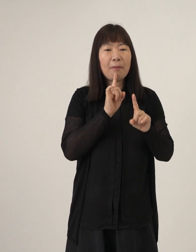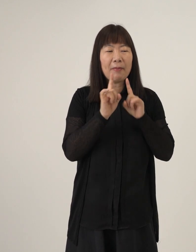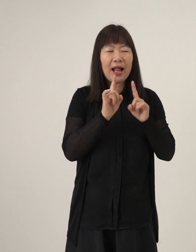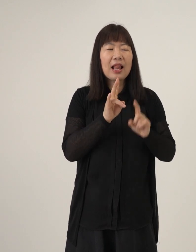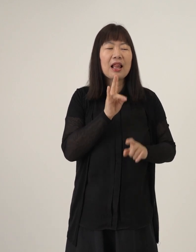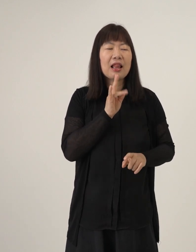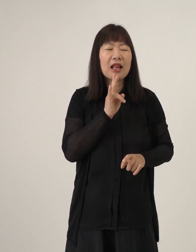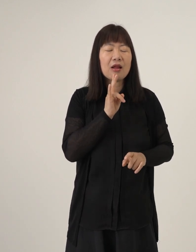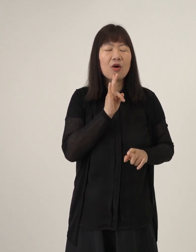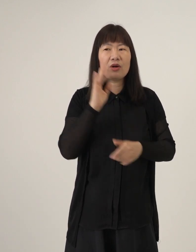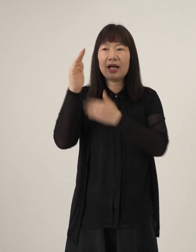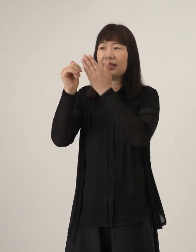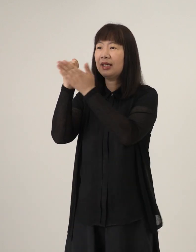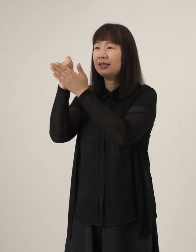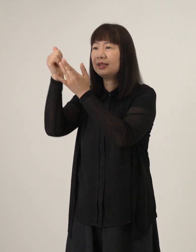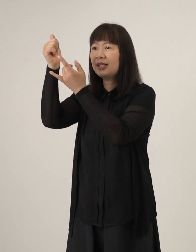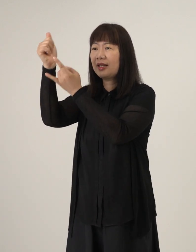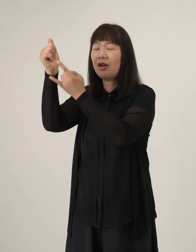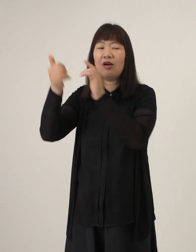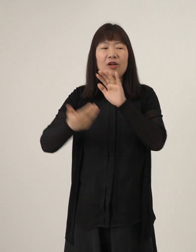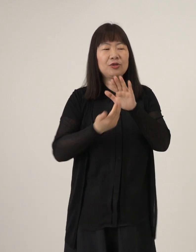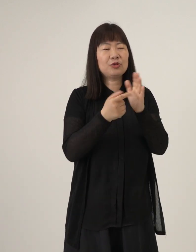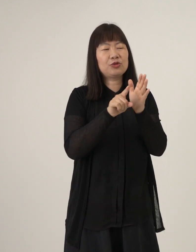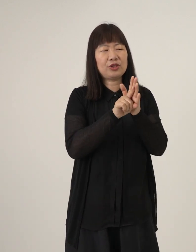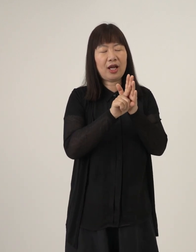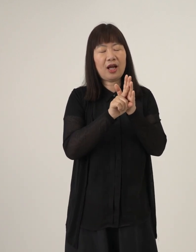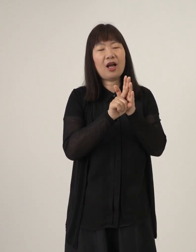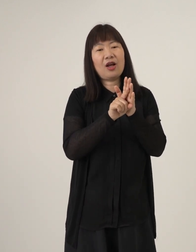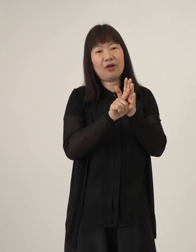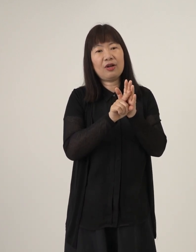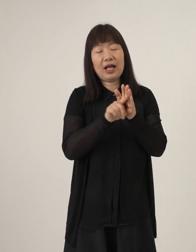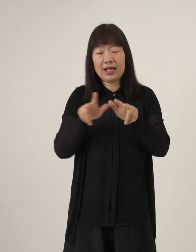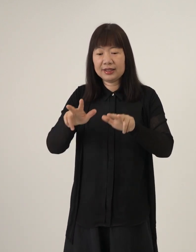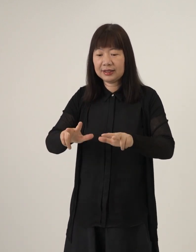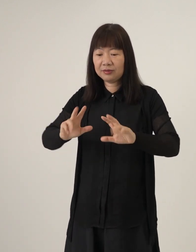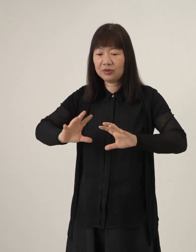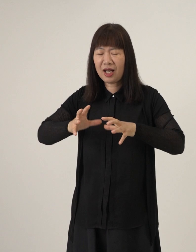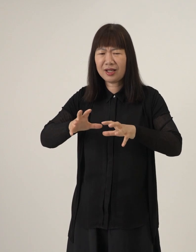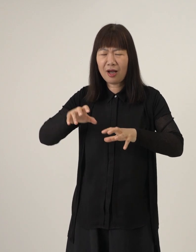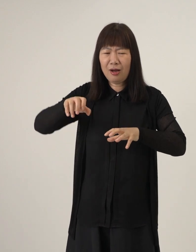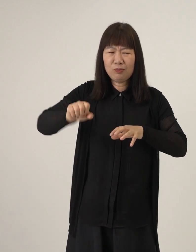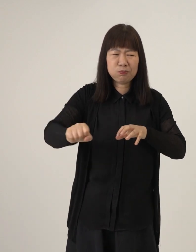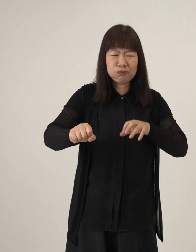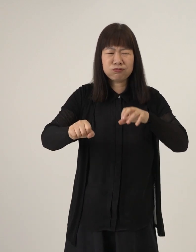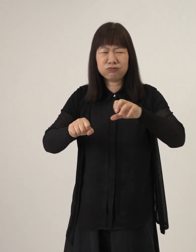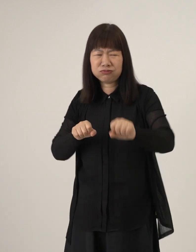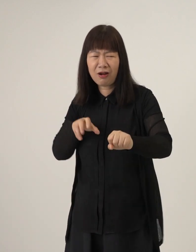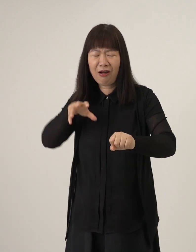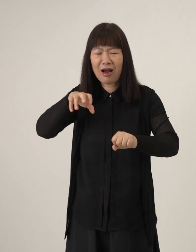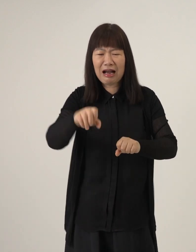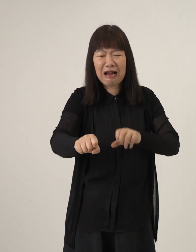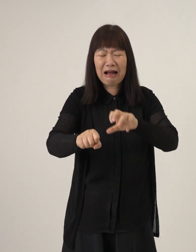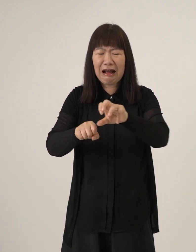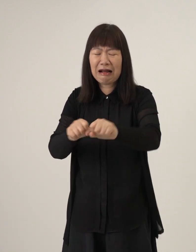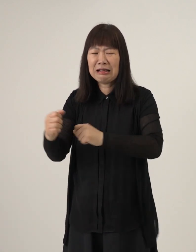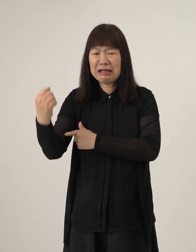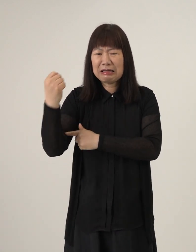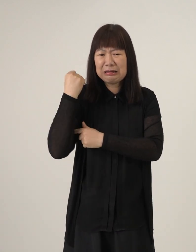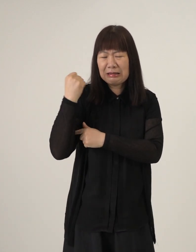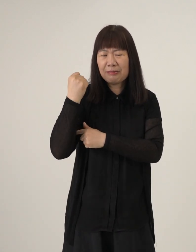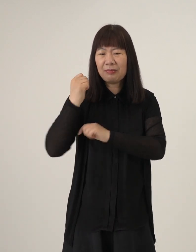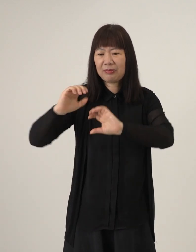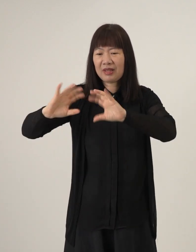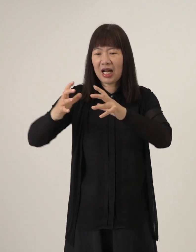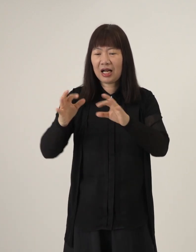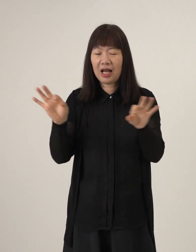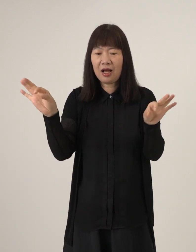놀랍게도 세계는 나름대로 힘의 균형에 의해서 먹히고 하는